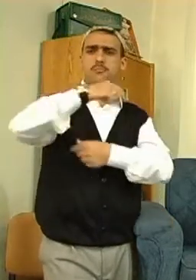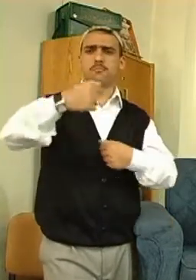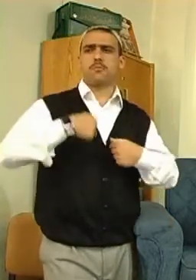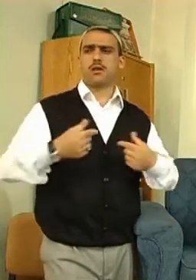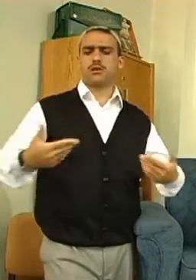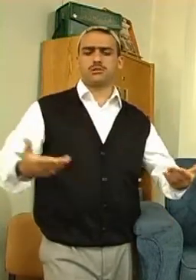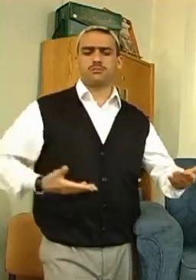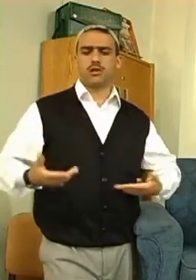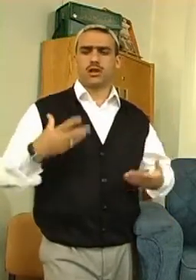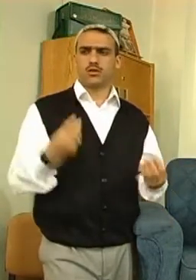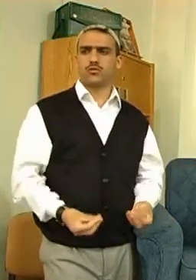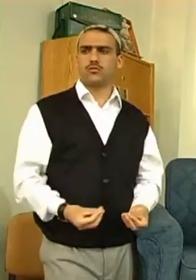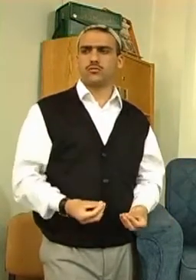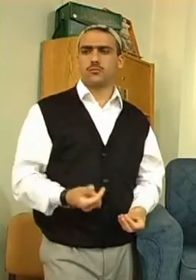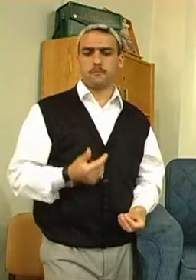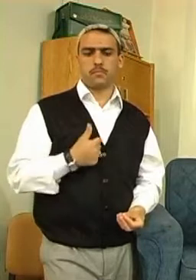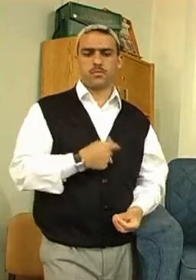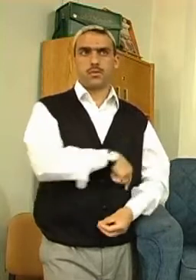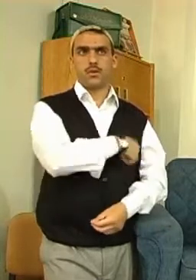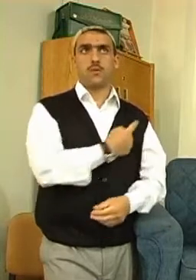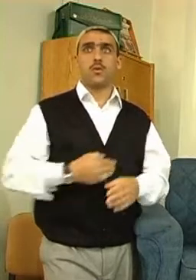Değil mi? Güneş benim lambam.